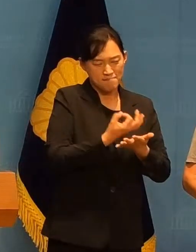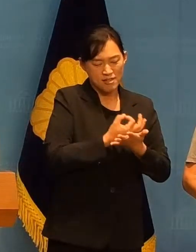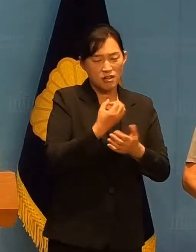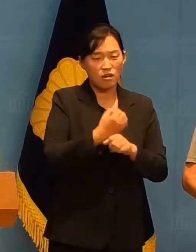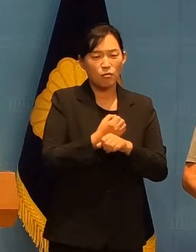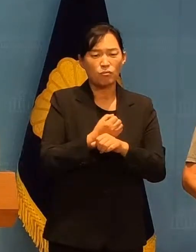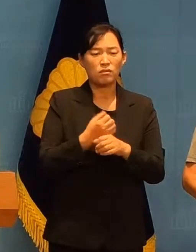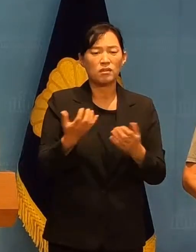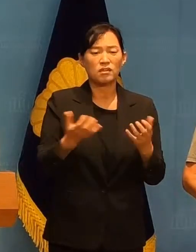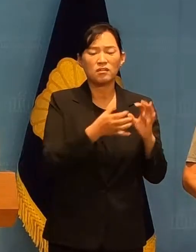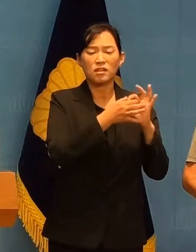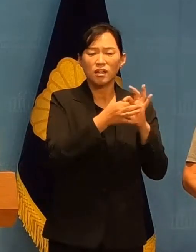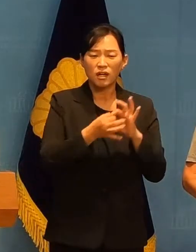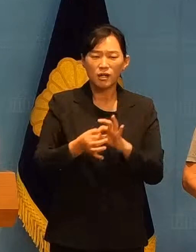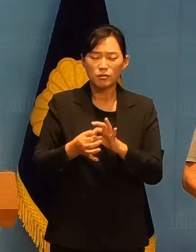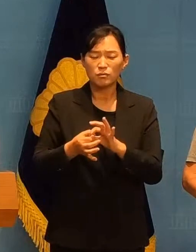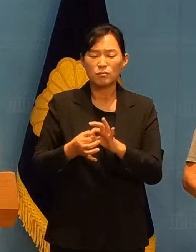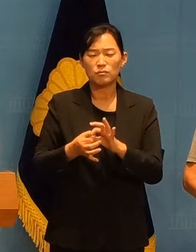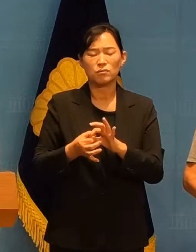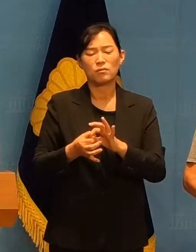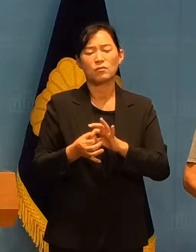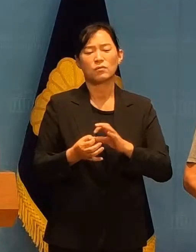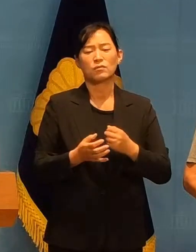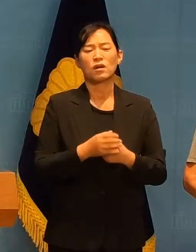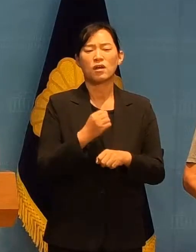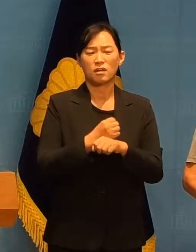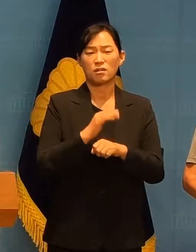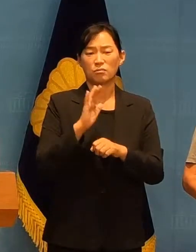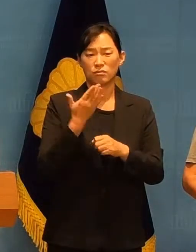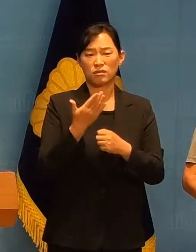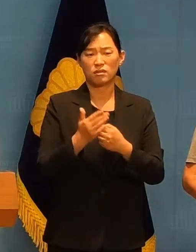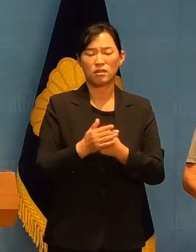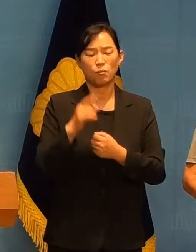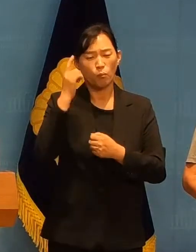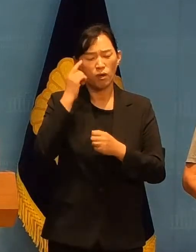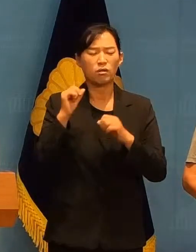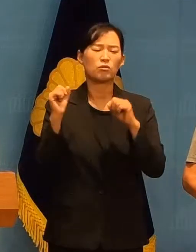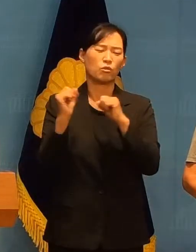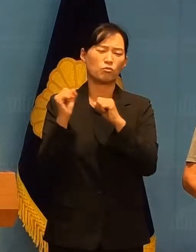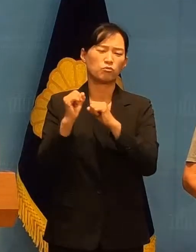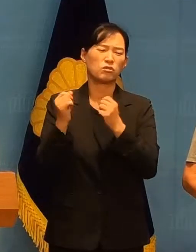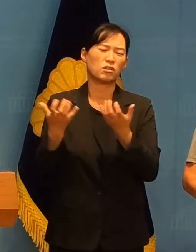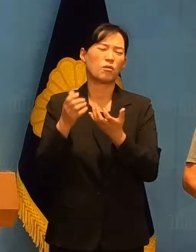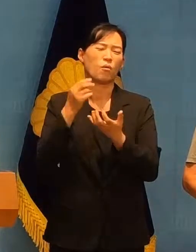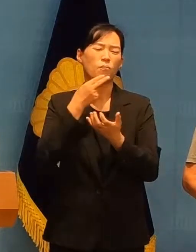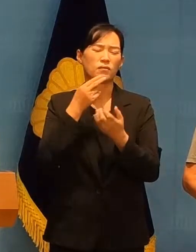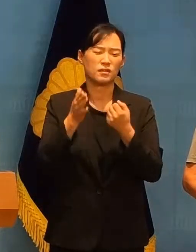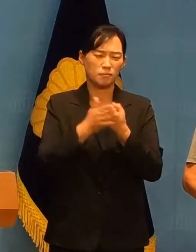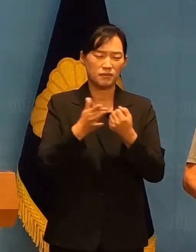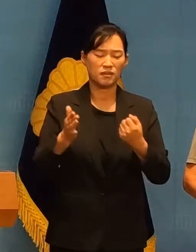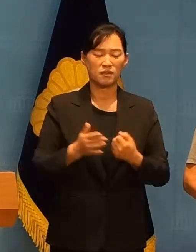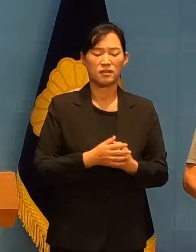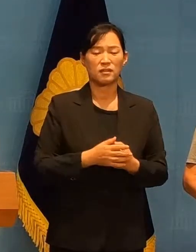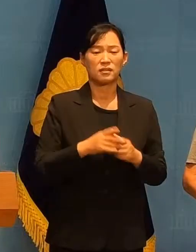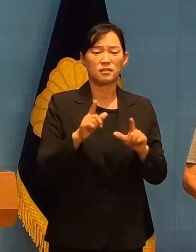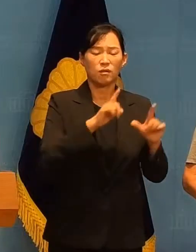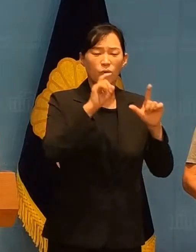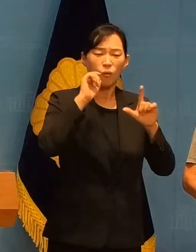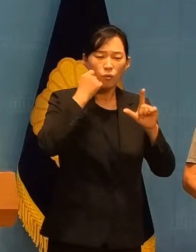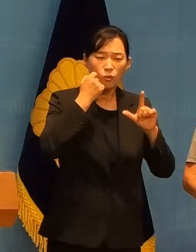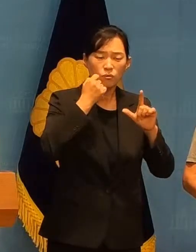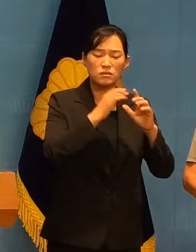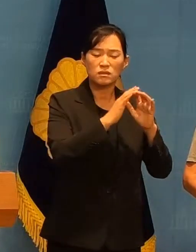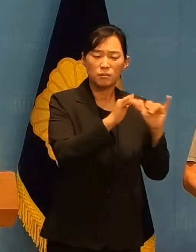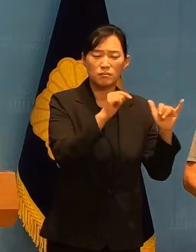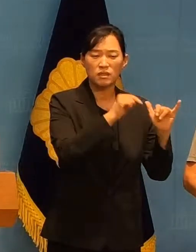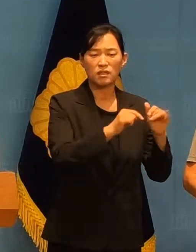일거리가 끊기는 겨울을 날 수 있기 때문입니다. 하지만 건설사는 밀린 장비 임대료로 생활이 어려운 우리